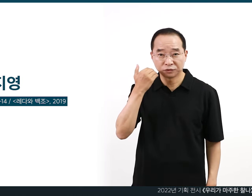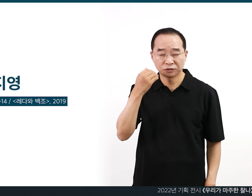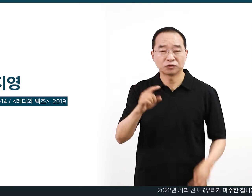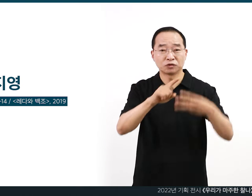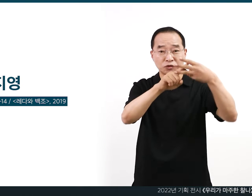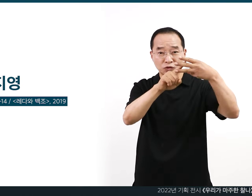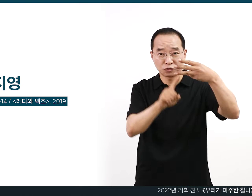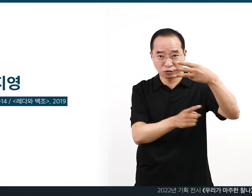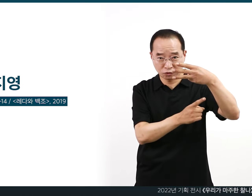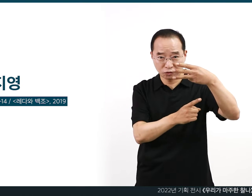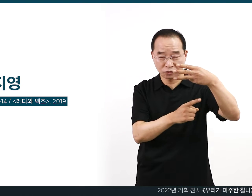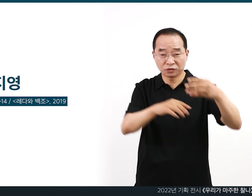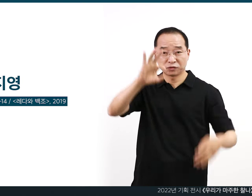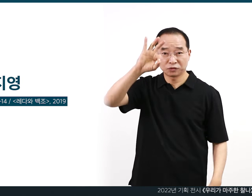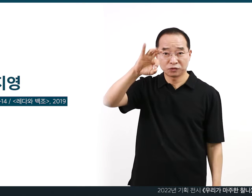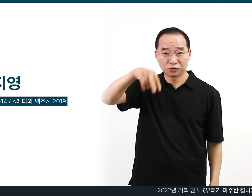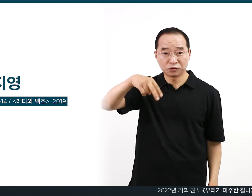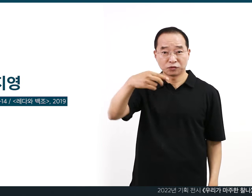윤지영.